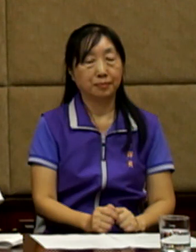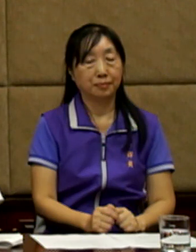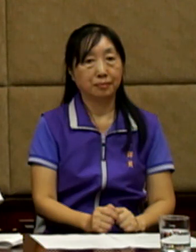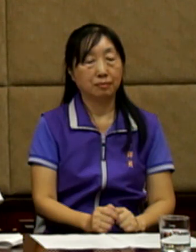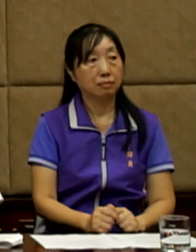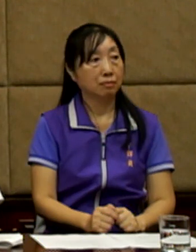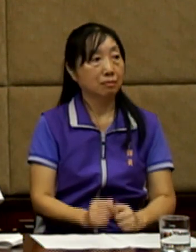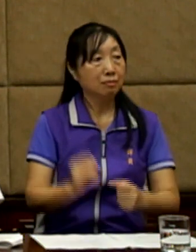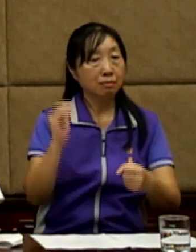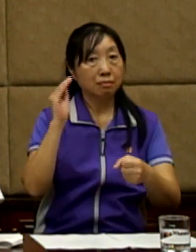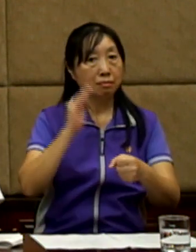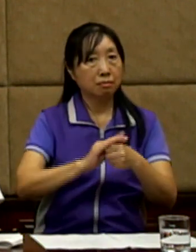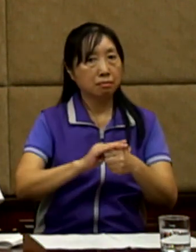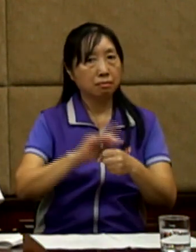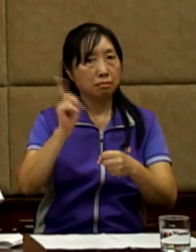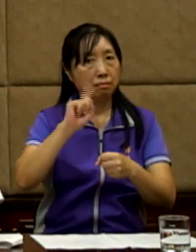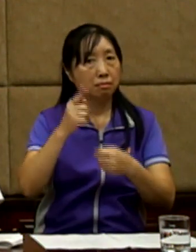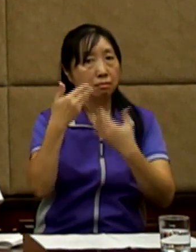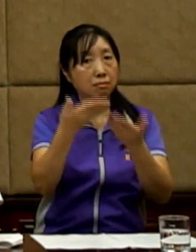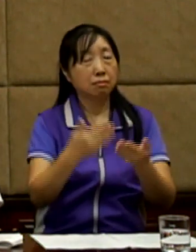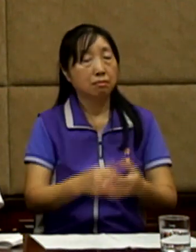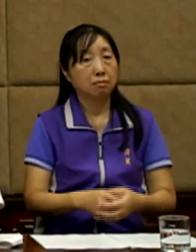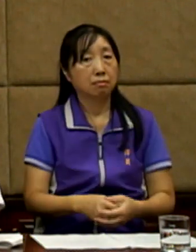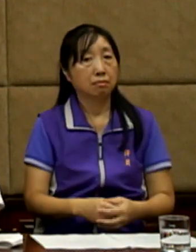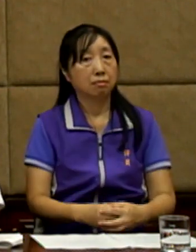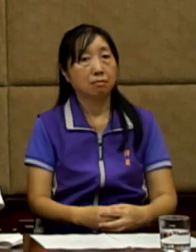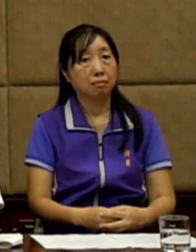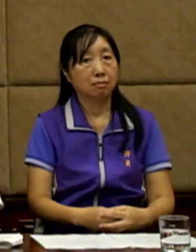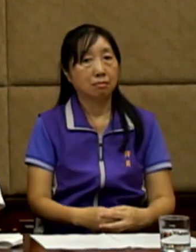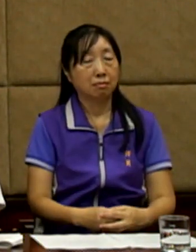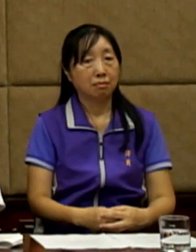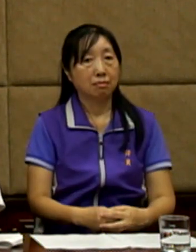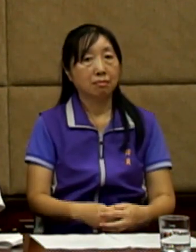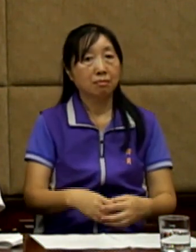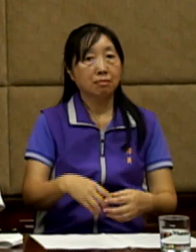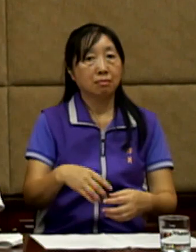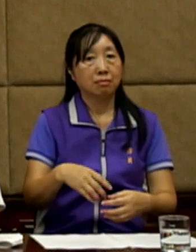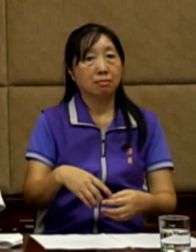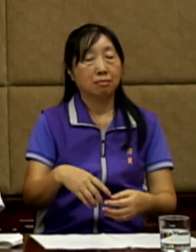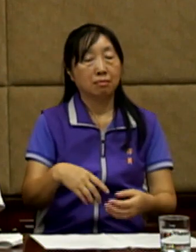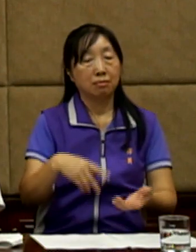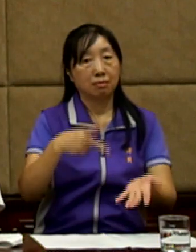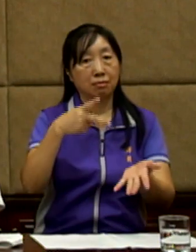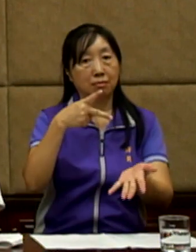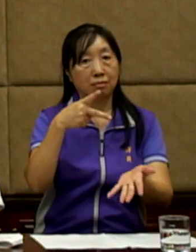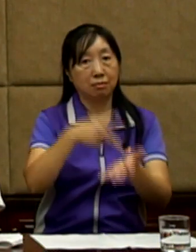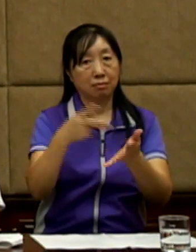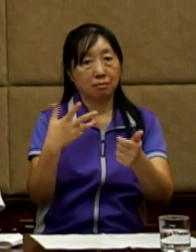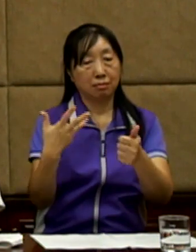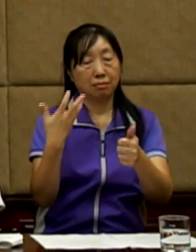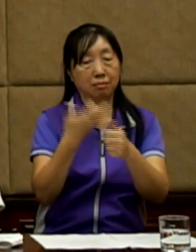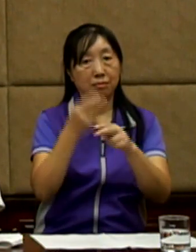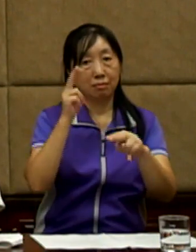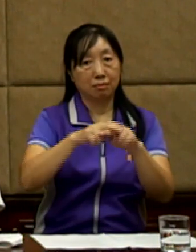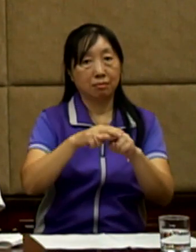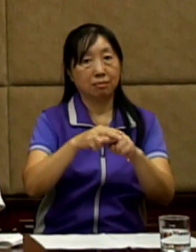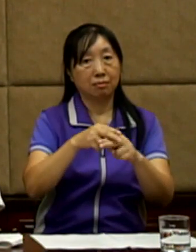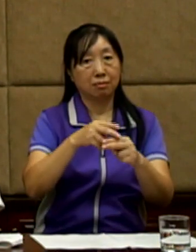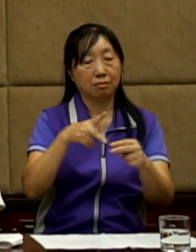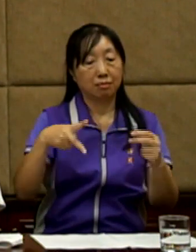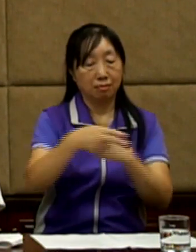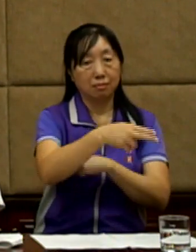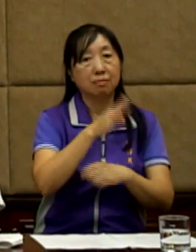你是补充什么事实？ 我们最主要就是说那个二次回拨终止啊，二次回拨的任务终止